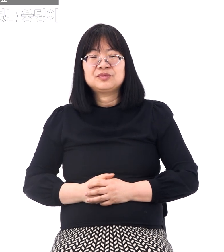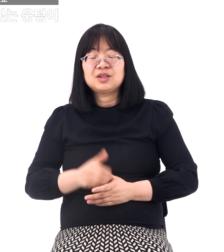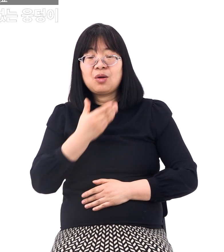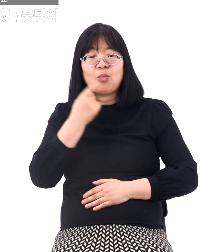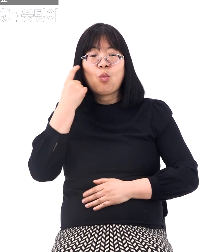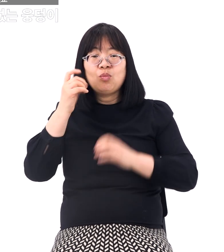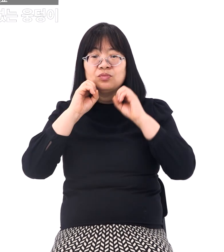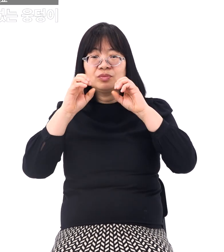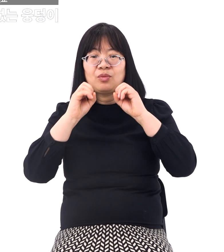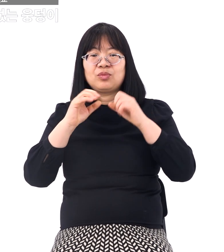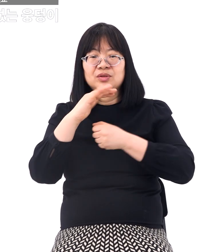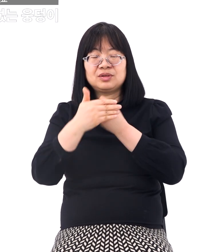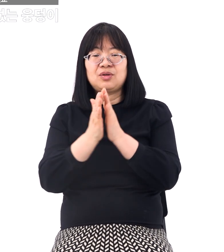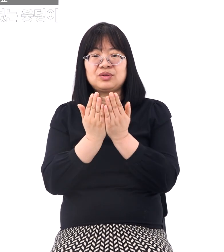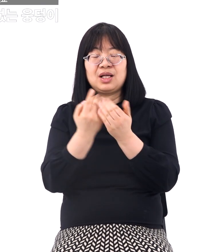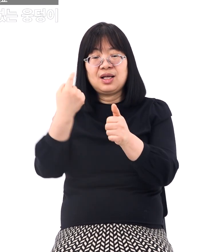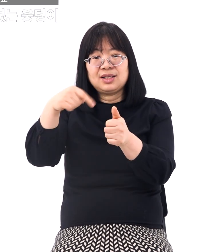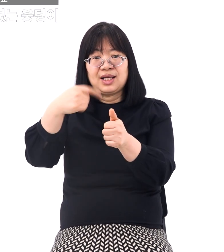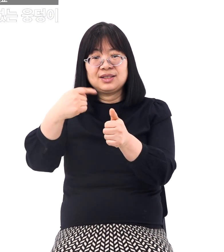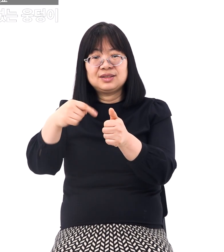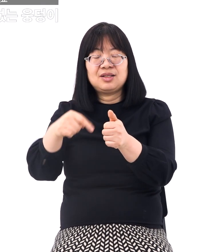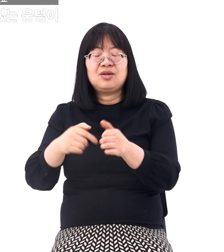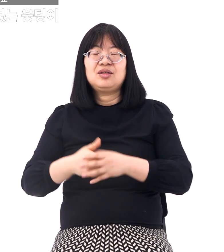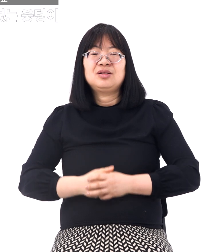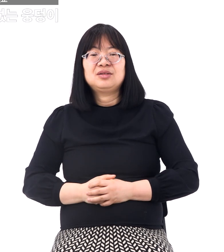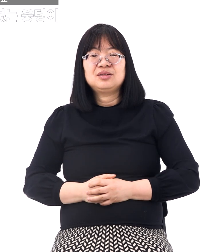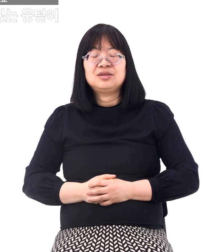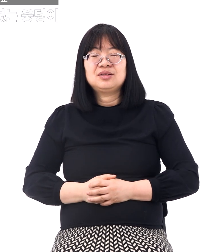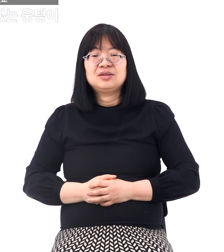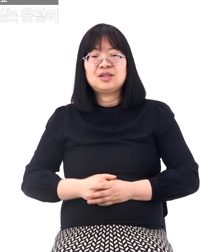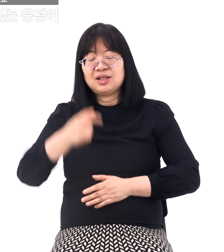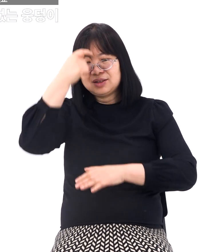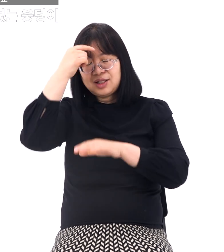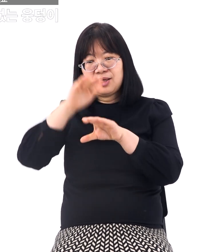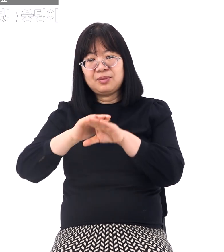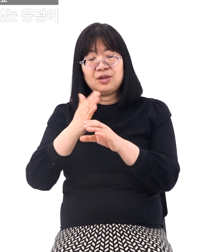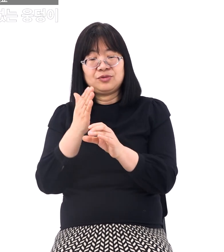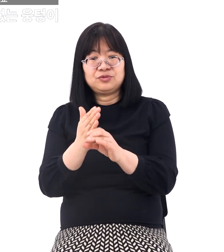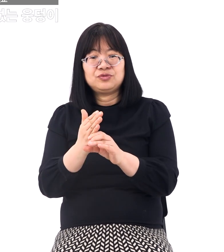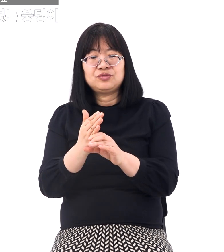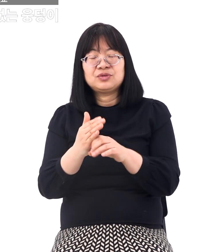복음을 전하고 성경을 가르치는 가운데 예배 중간에